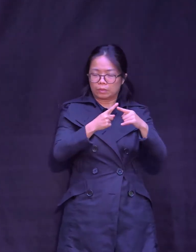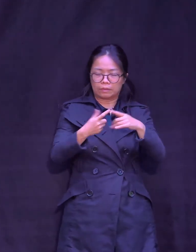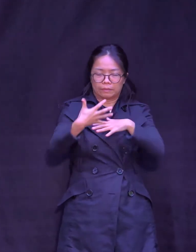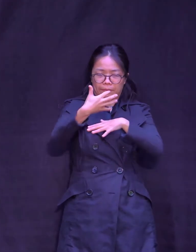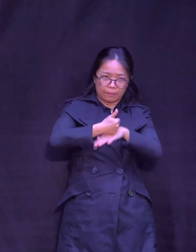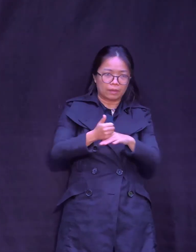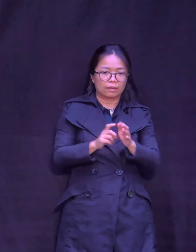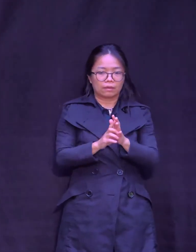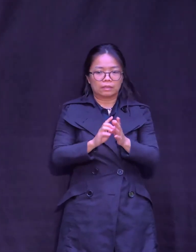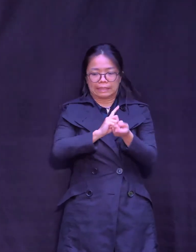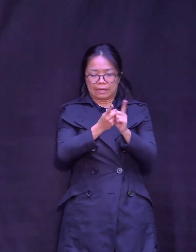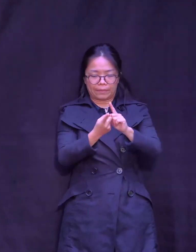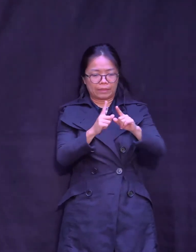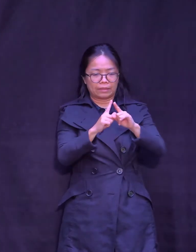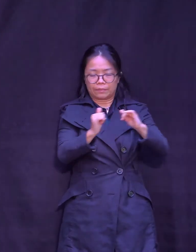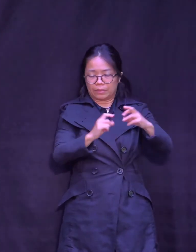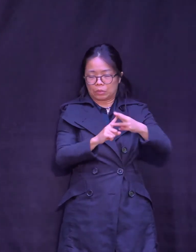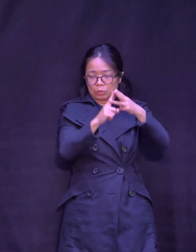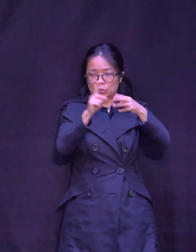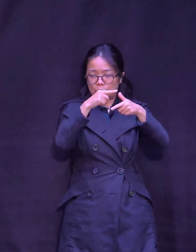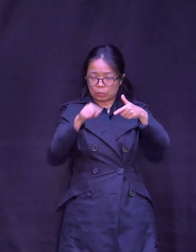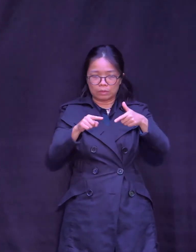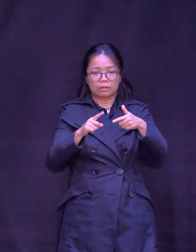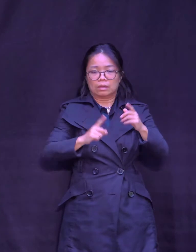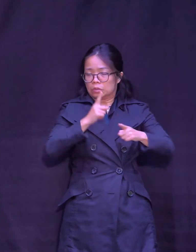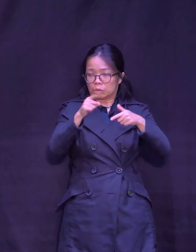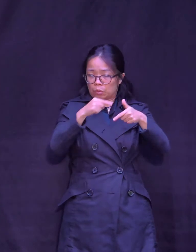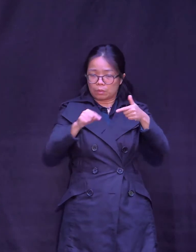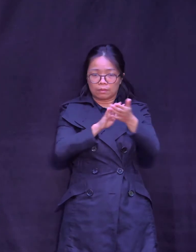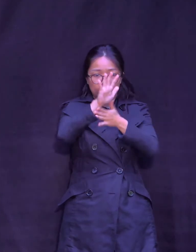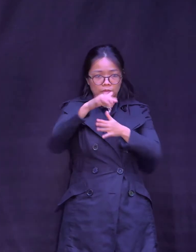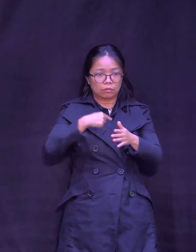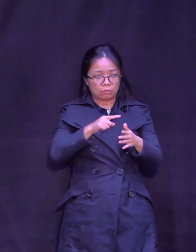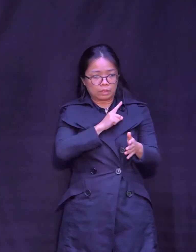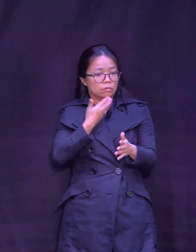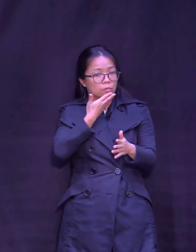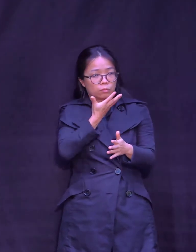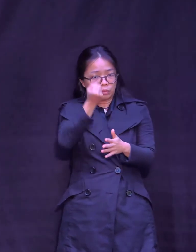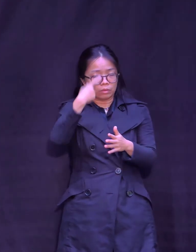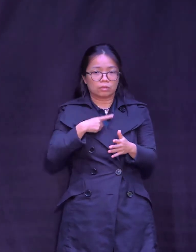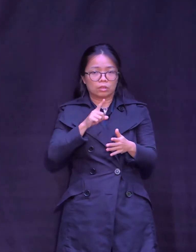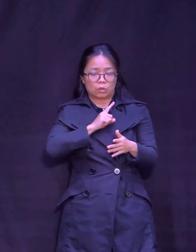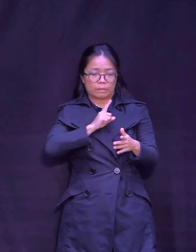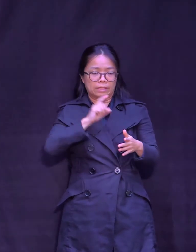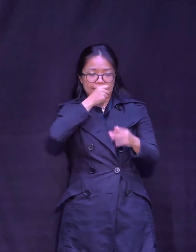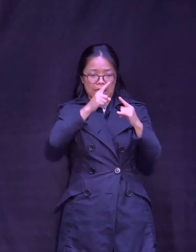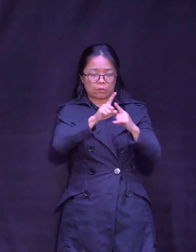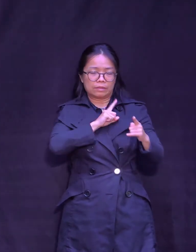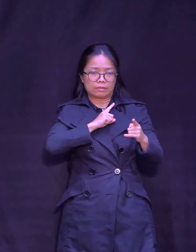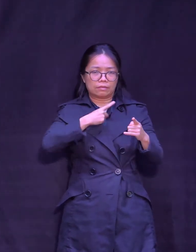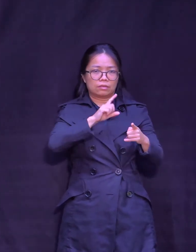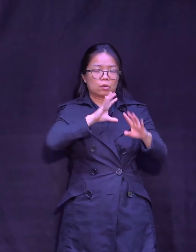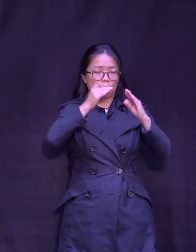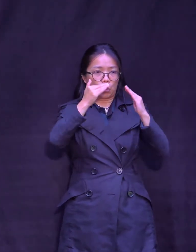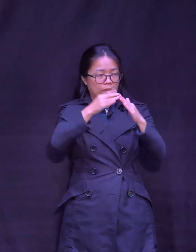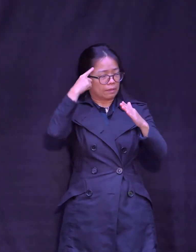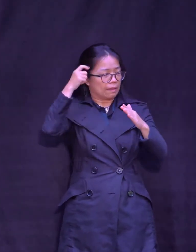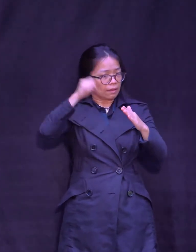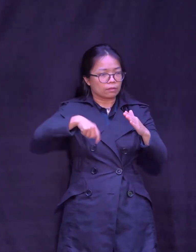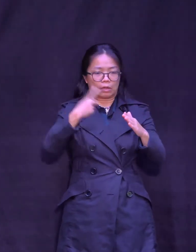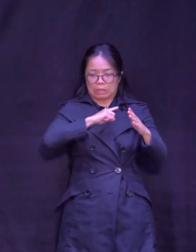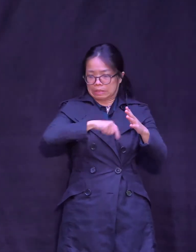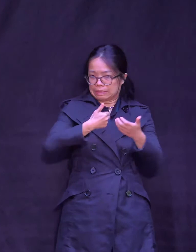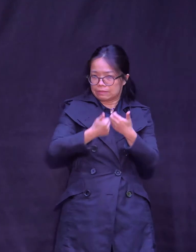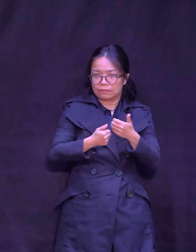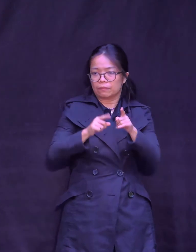在民主化、自由化之后，咱有权利走向台湾人真正的国家认同和身